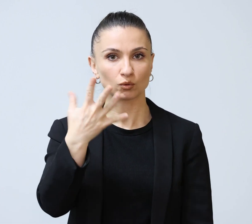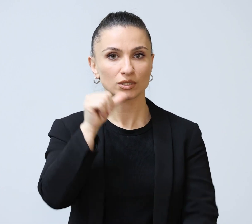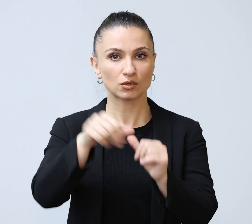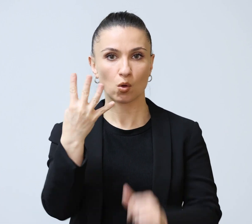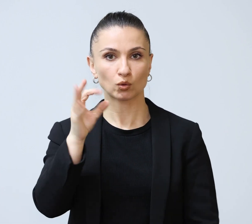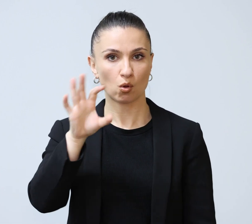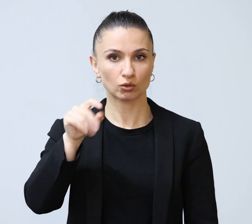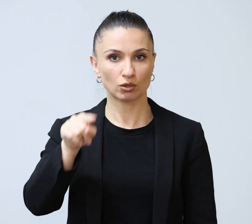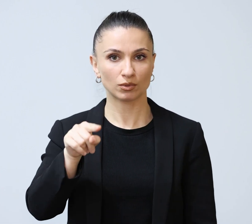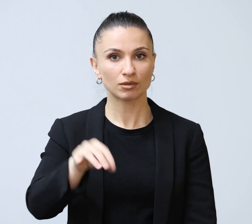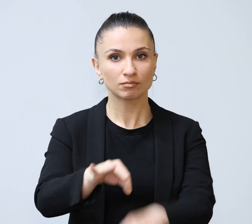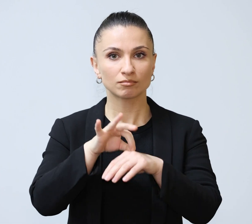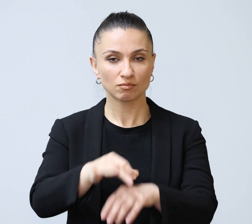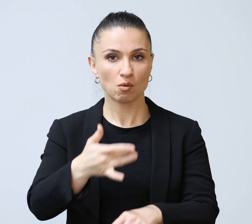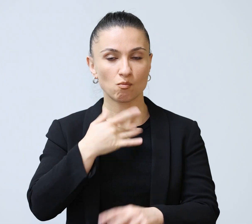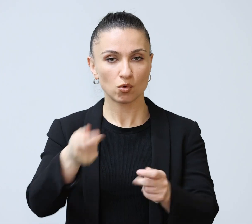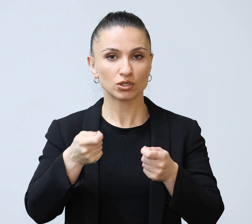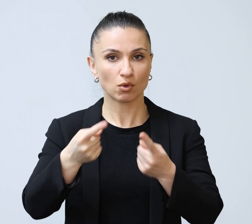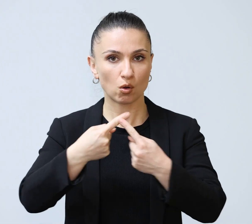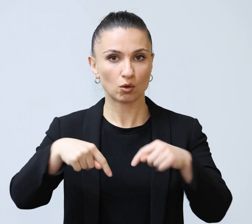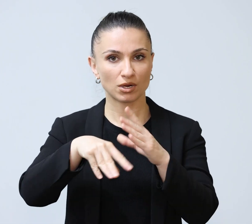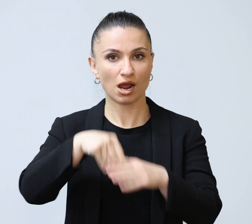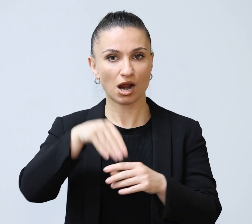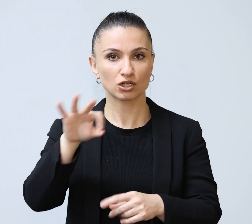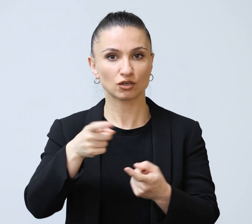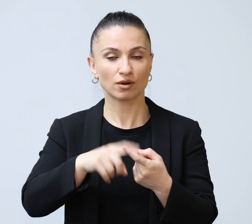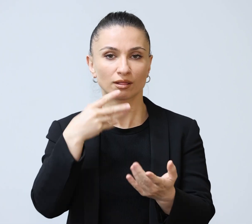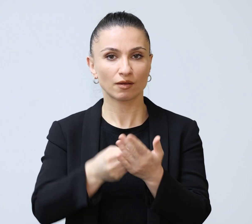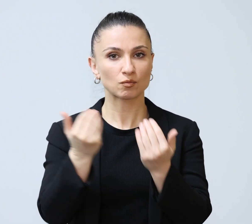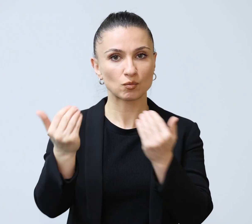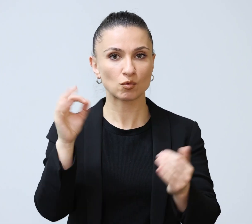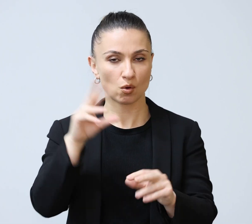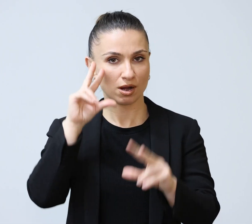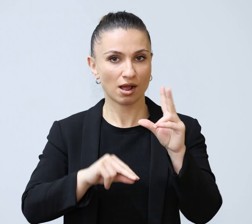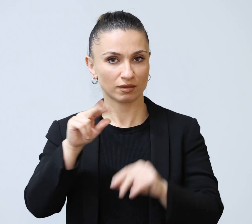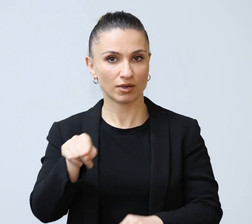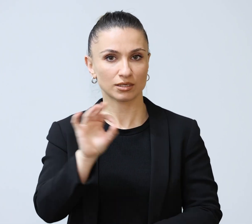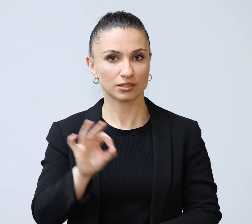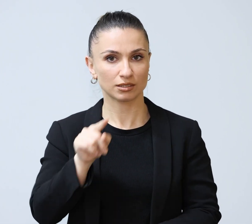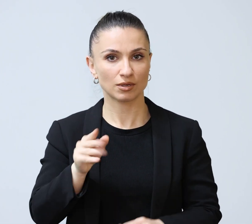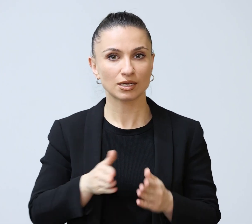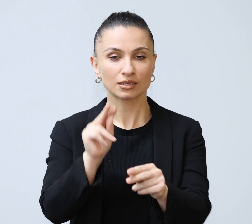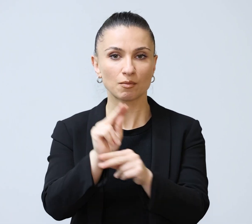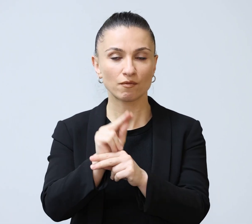առանձնահատկությունների նախատեսմամբ։ Ուղեցույցը մշակվել է դյուրընթերնելի ձևաչափով եվրոպական չափորոշիչներին